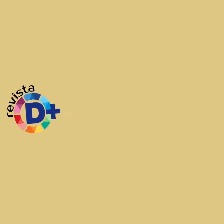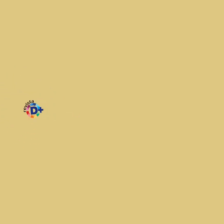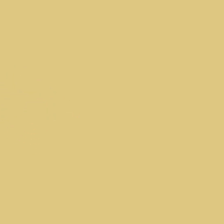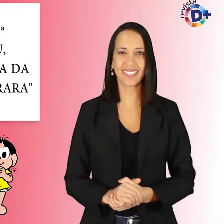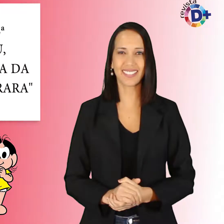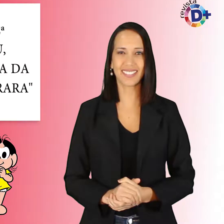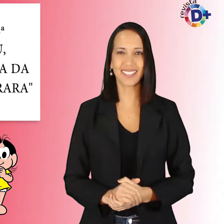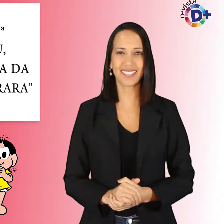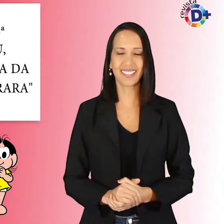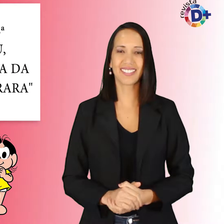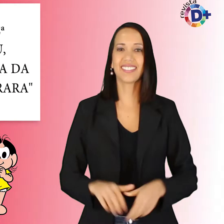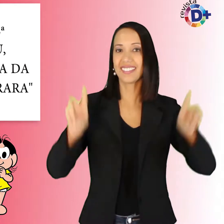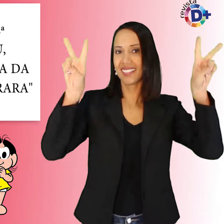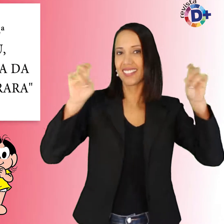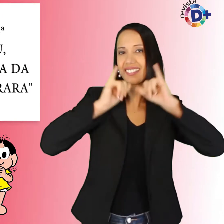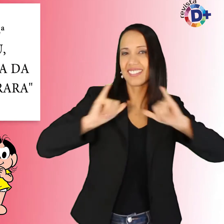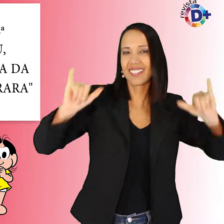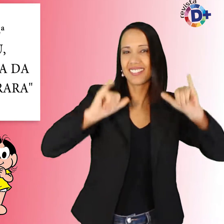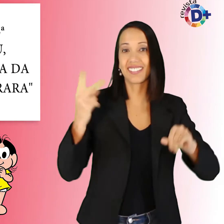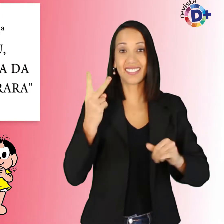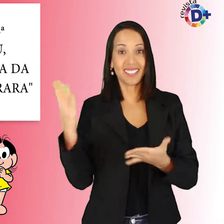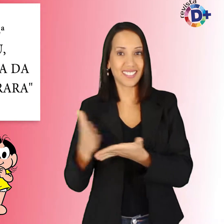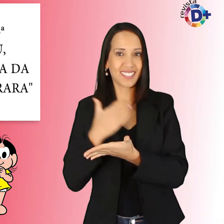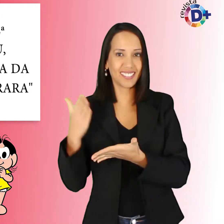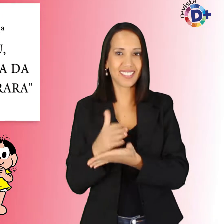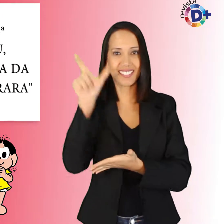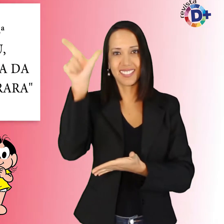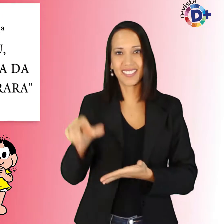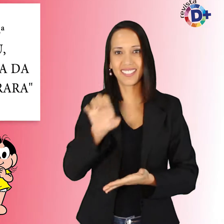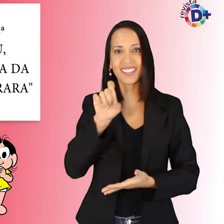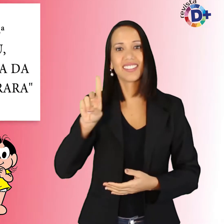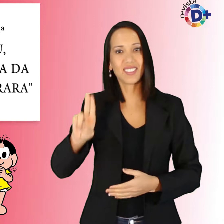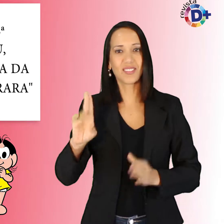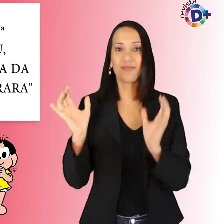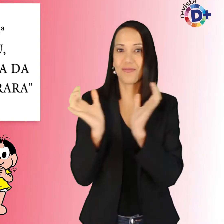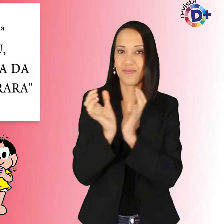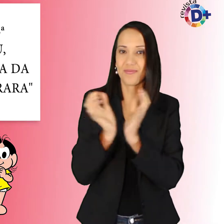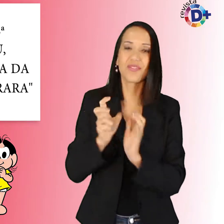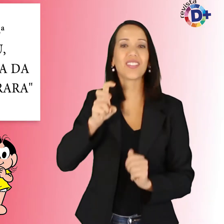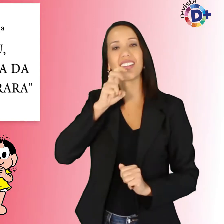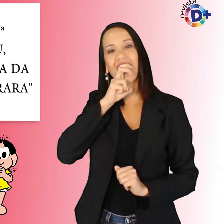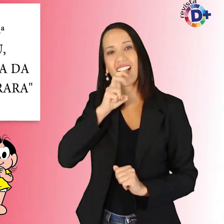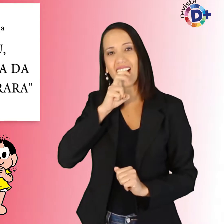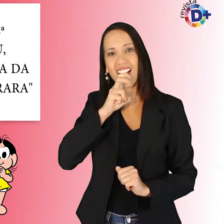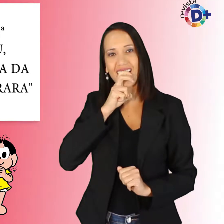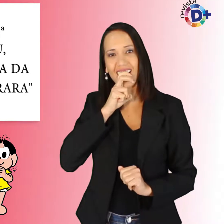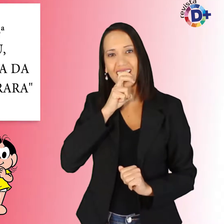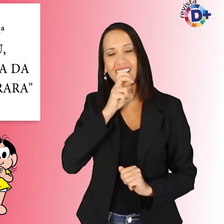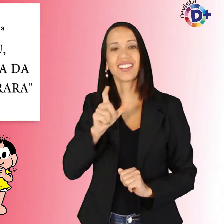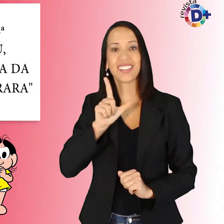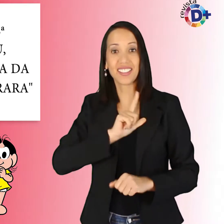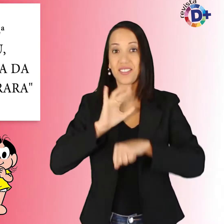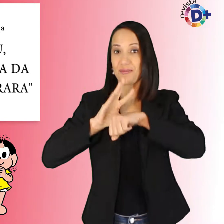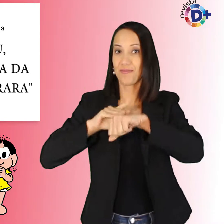lançamento da 2ª revistinha do edu personagens da turma da mônica com doença